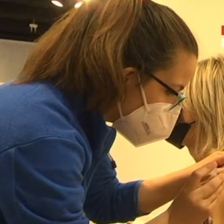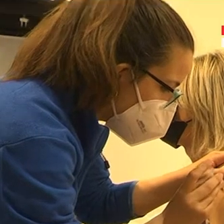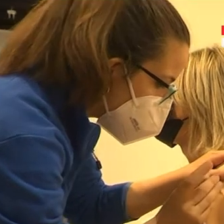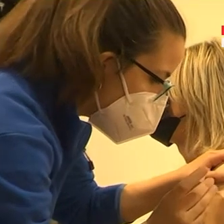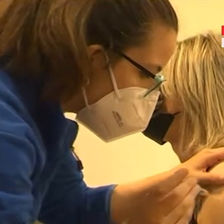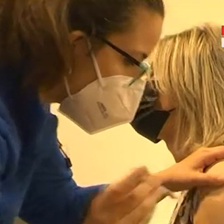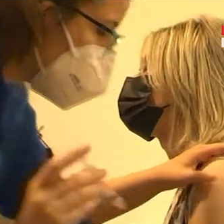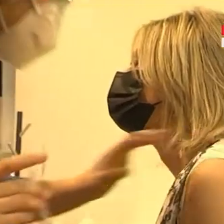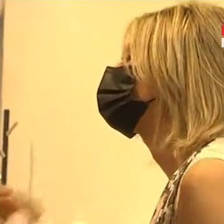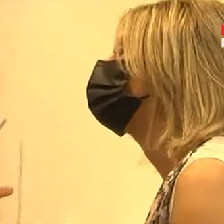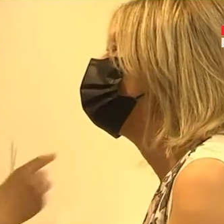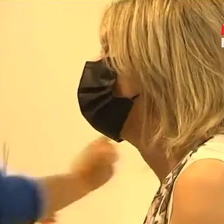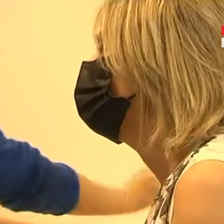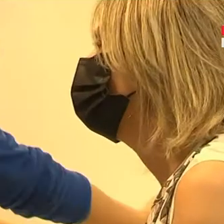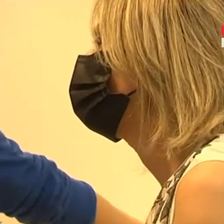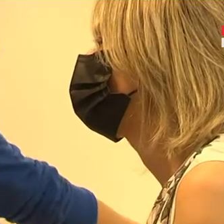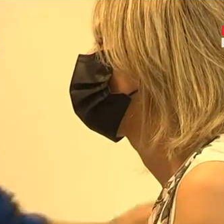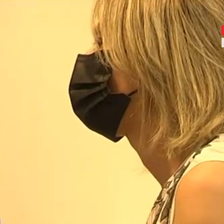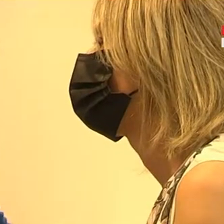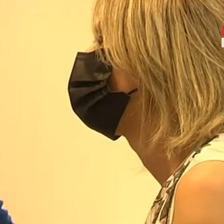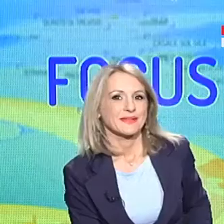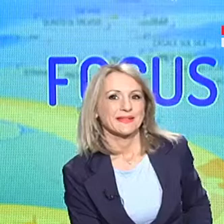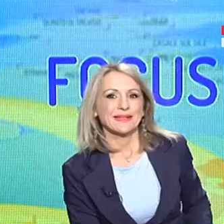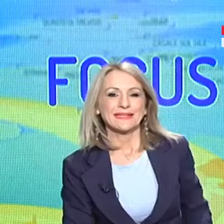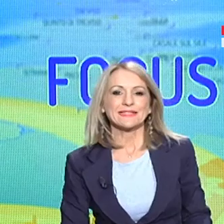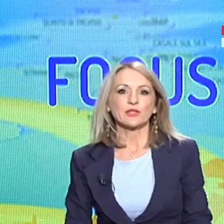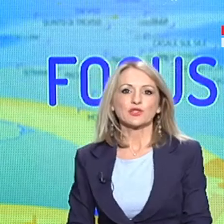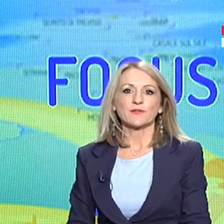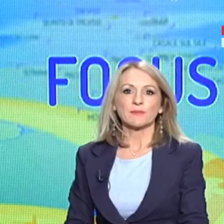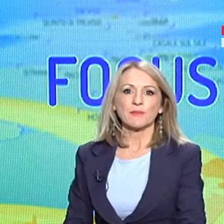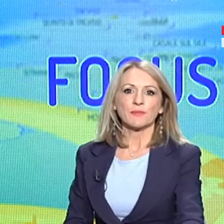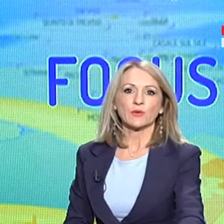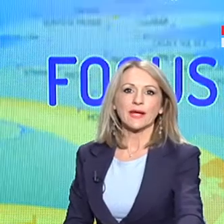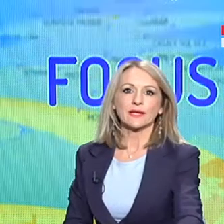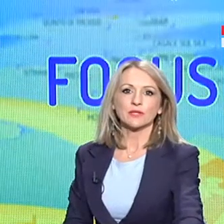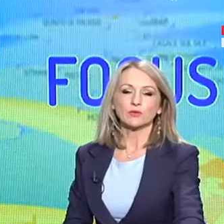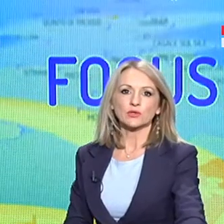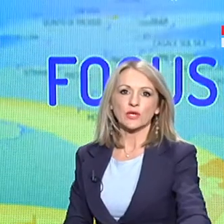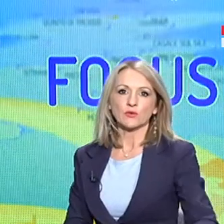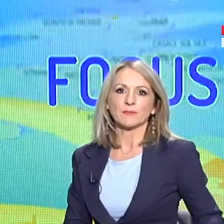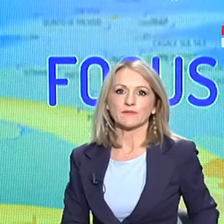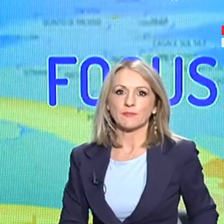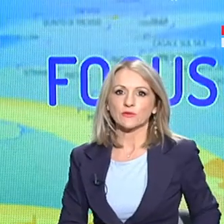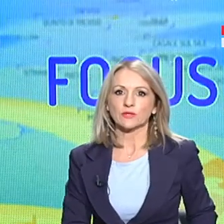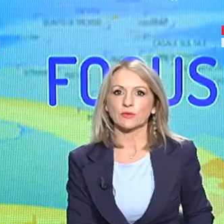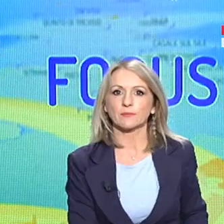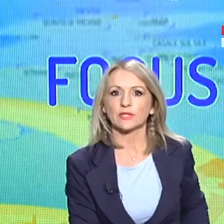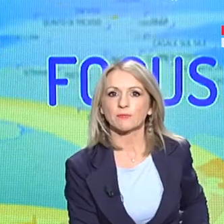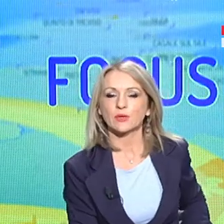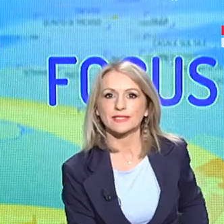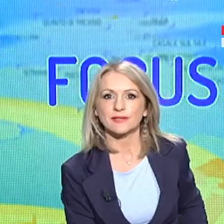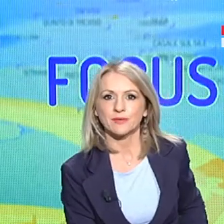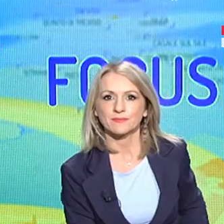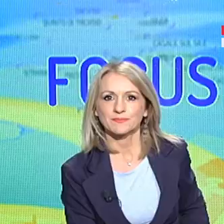previsti ulteriori spostamenti di appuntamenti già fissati. E adesso ci fermiamo per qualche minuto, c'è una breve pausa, torniamo